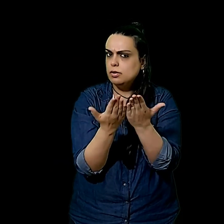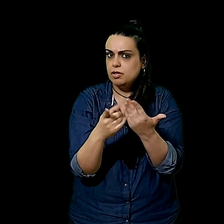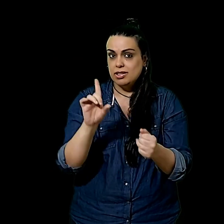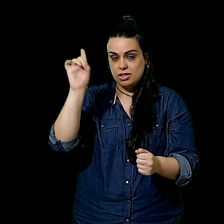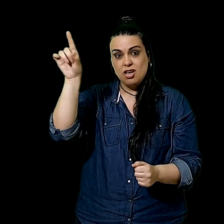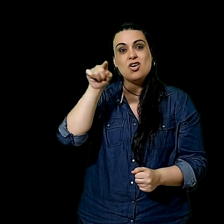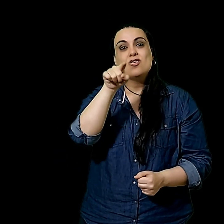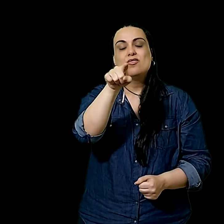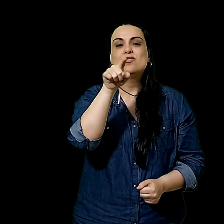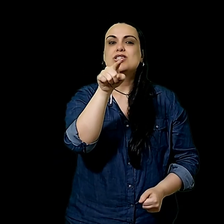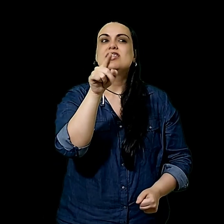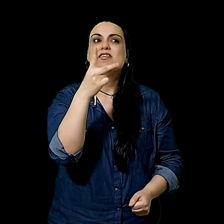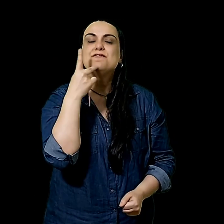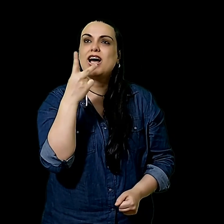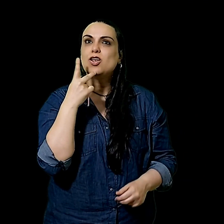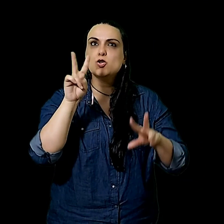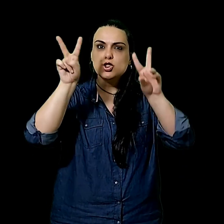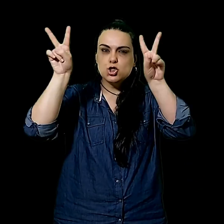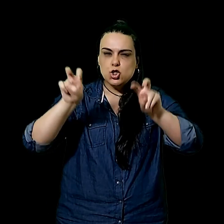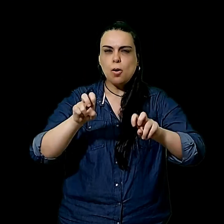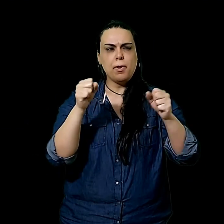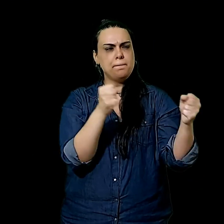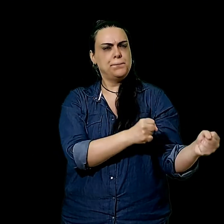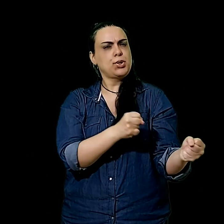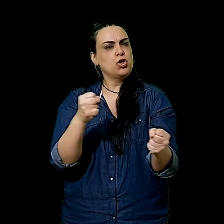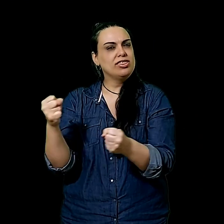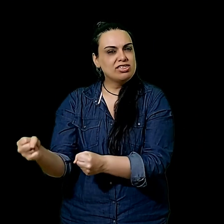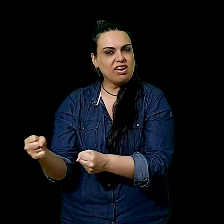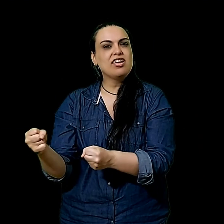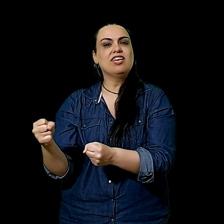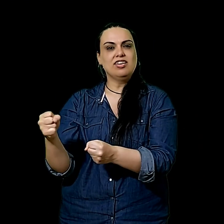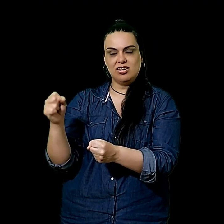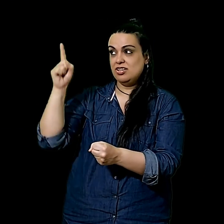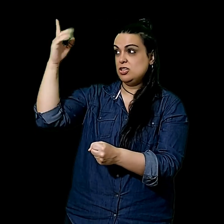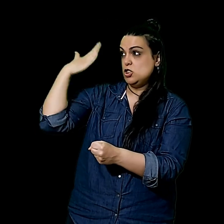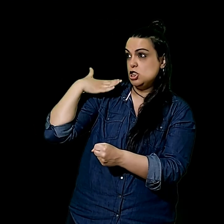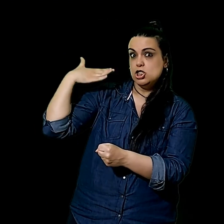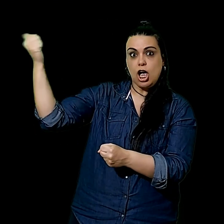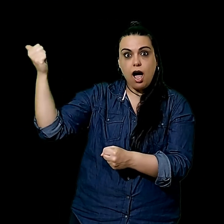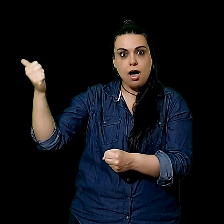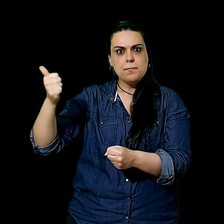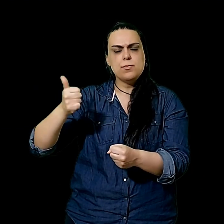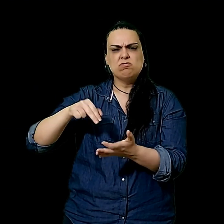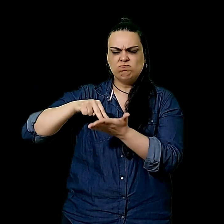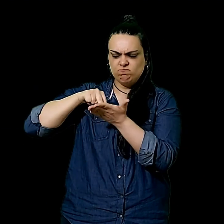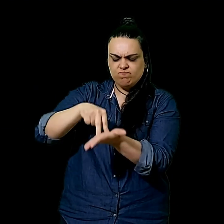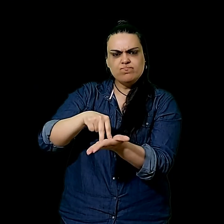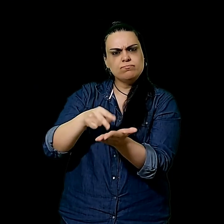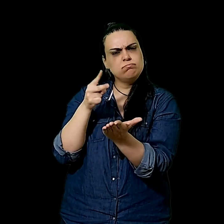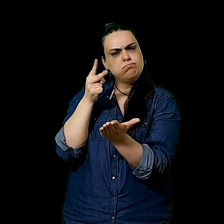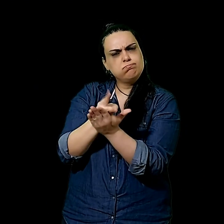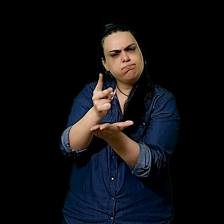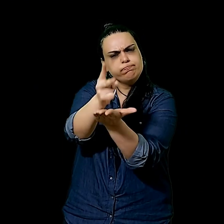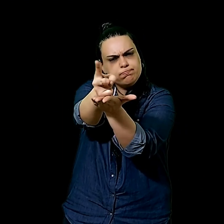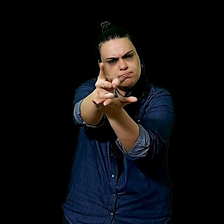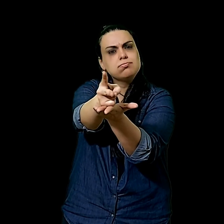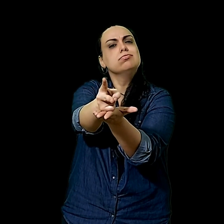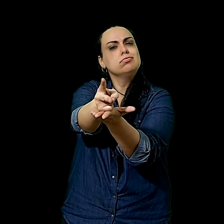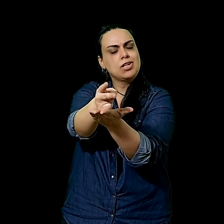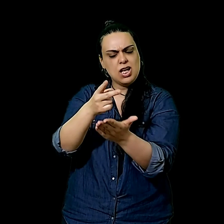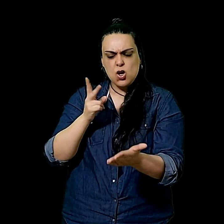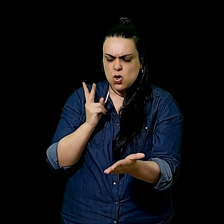sobre o poder disso, né? O poder da chamada de quem permanece, de